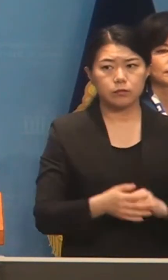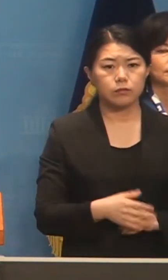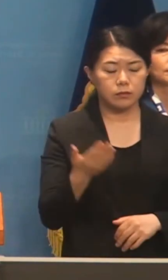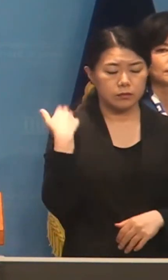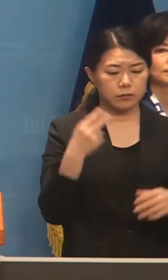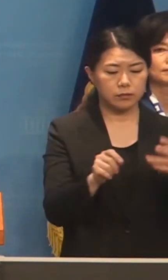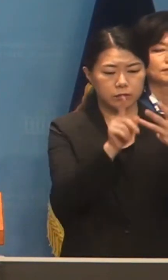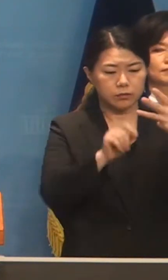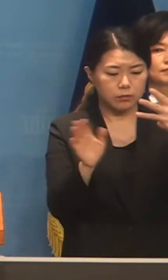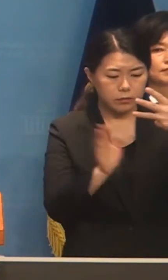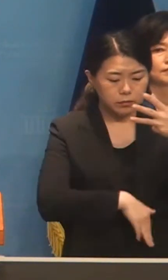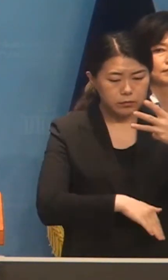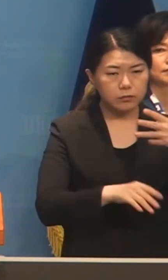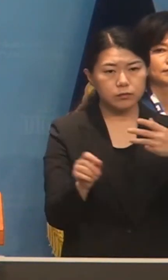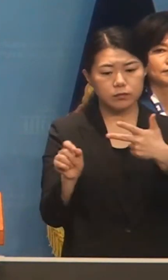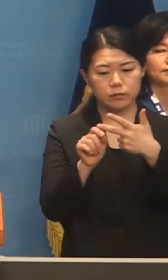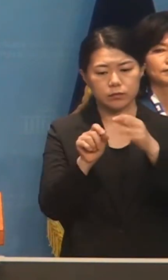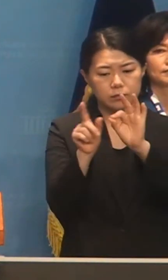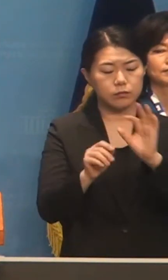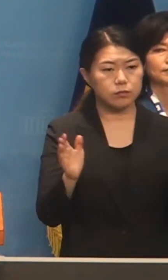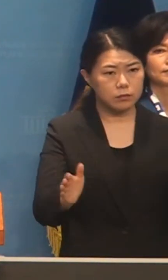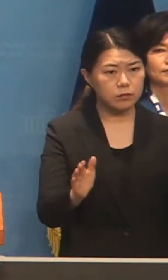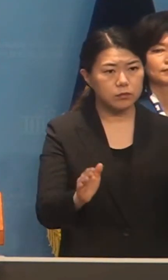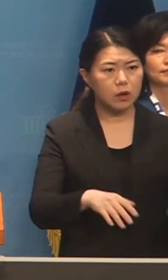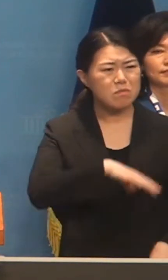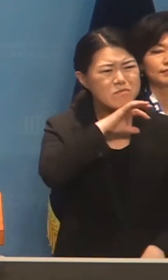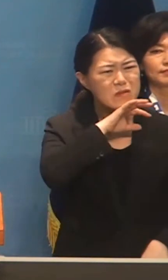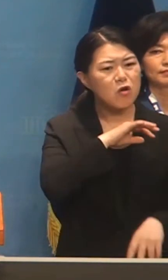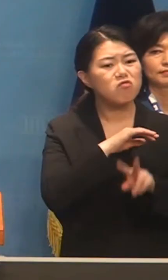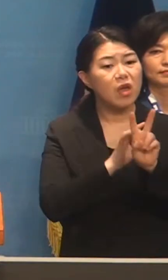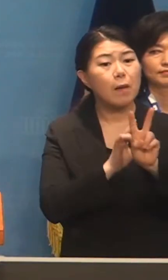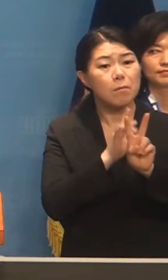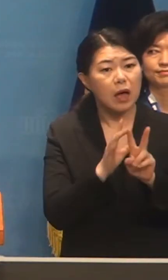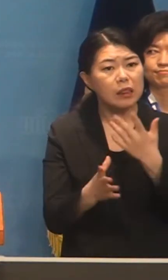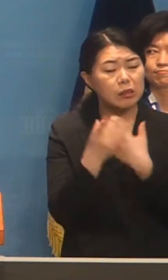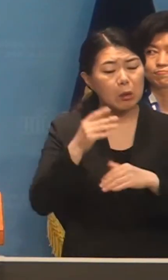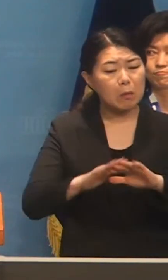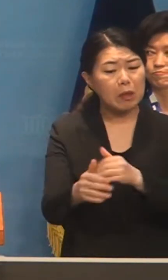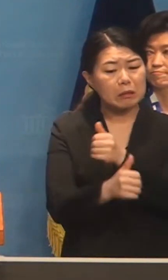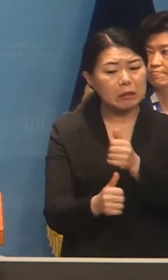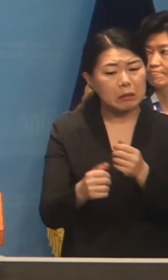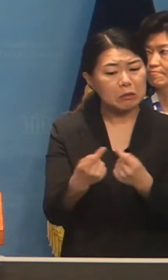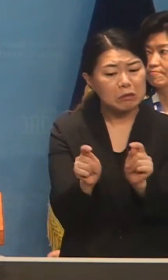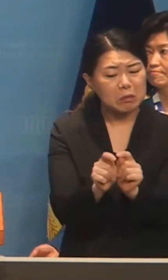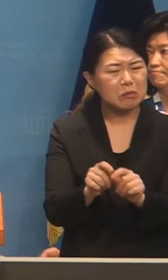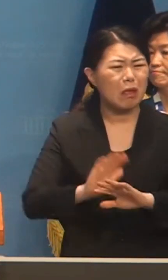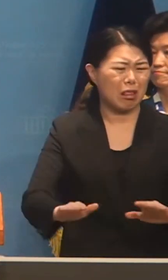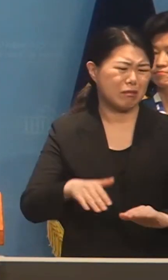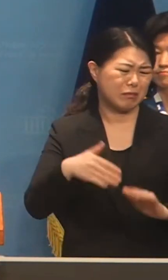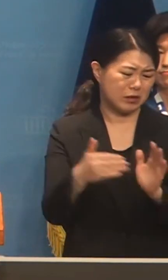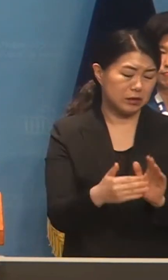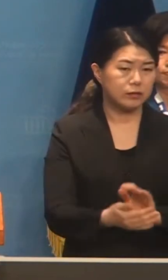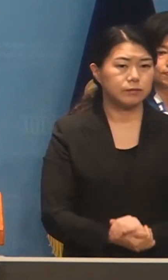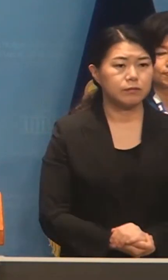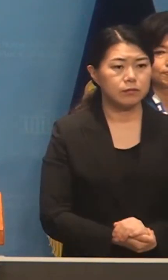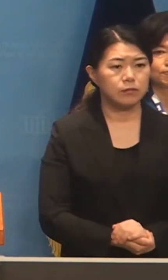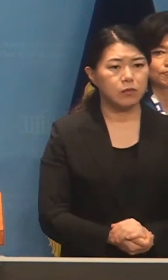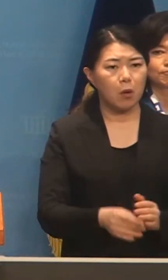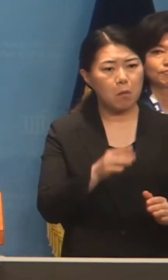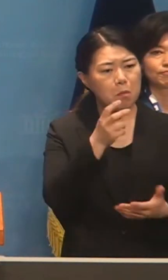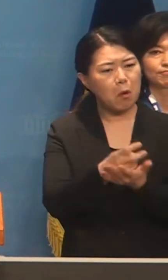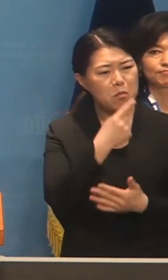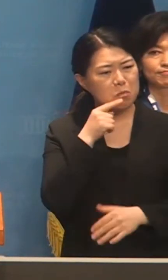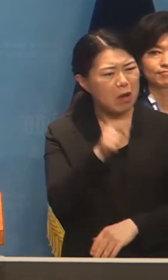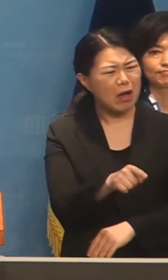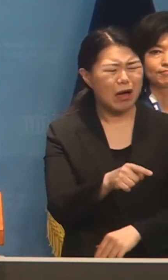지난 3월부터 10월까지 단 2건의 민원만 통합민원대응팀에서 처리했습니다. 법적 조치로